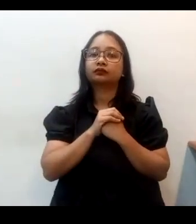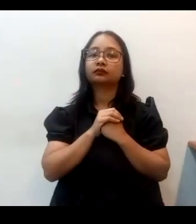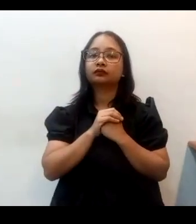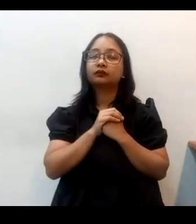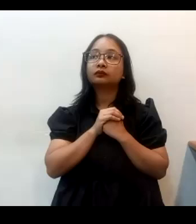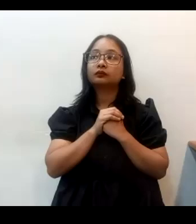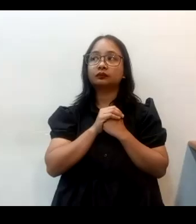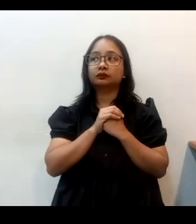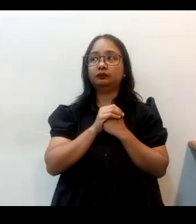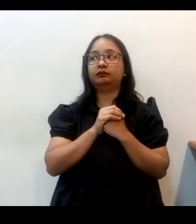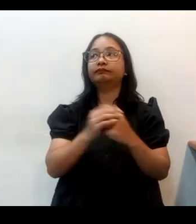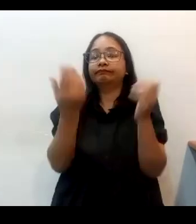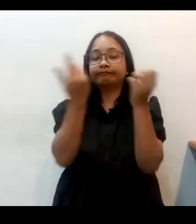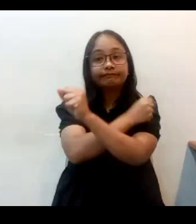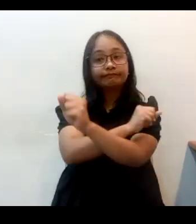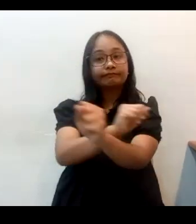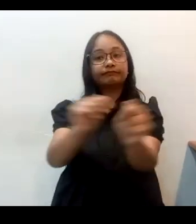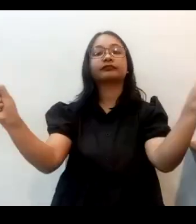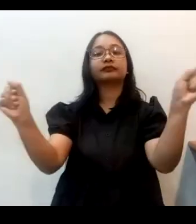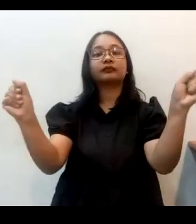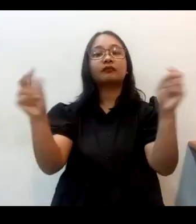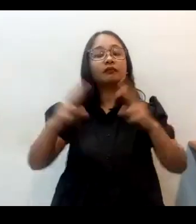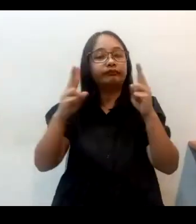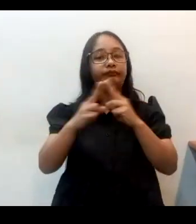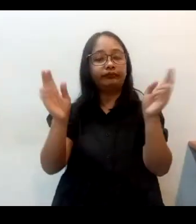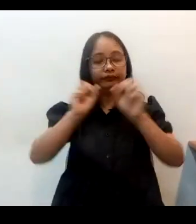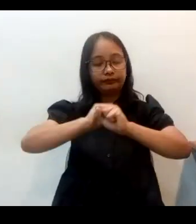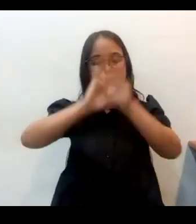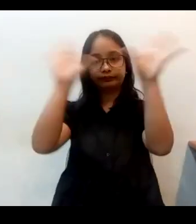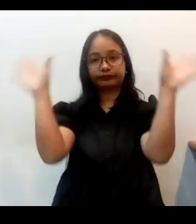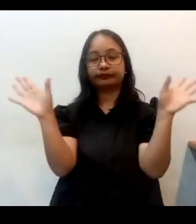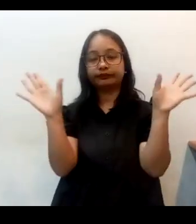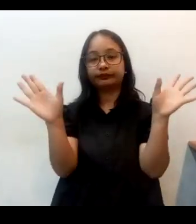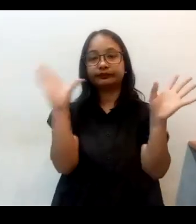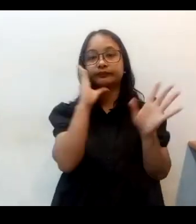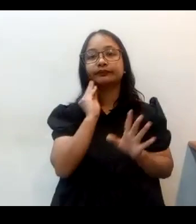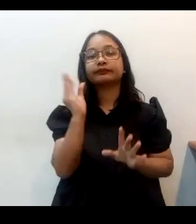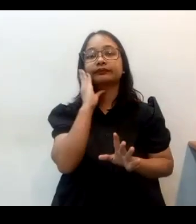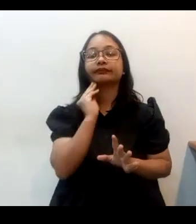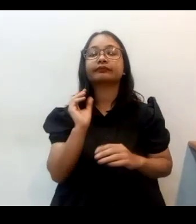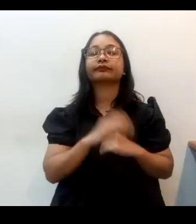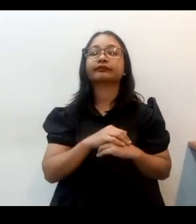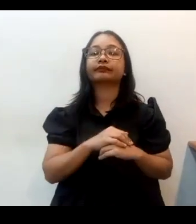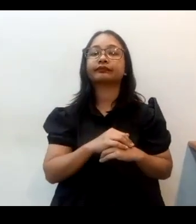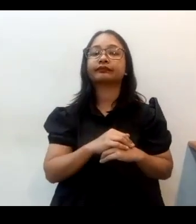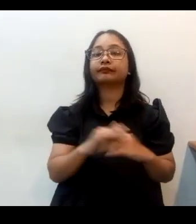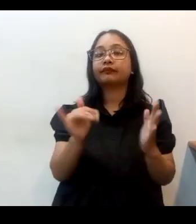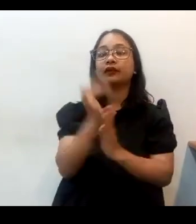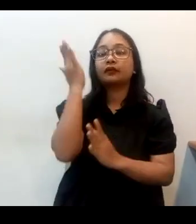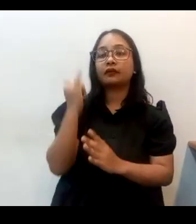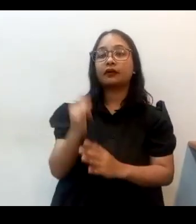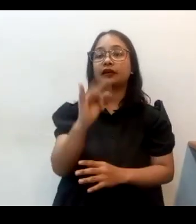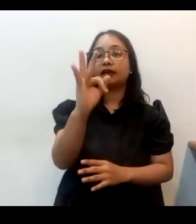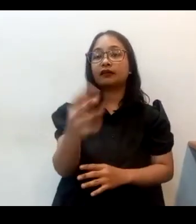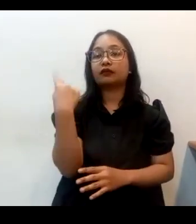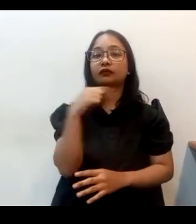is really clearly experienced. Kaya yung kaligtasan po, ito'y malinaw na karanasan. That's why when we really get salvation, the Bible says, by